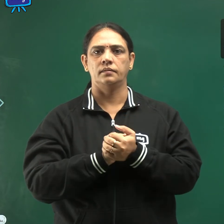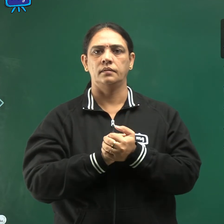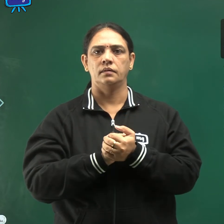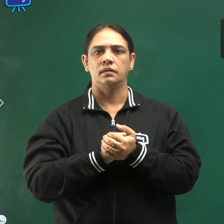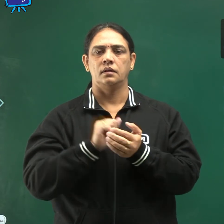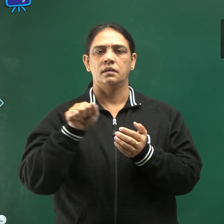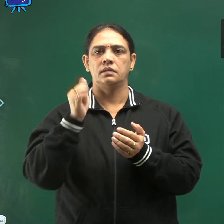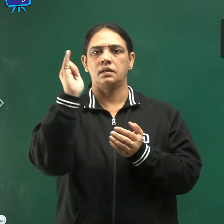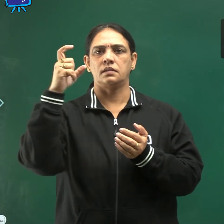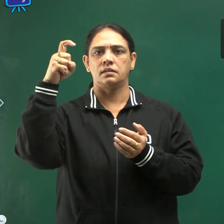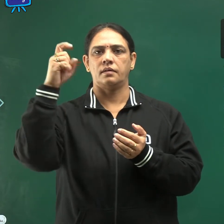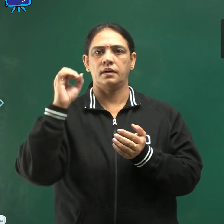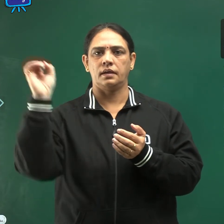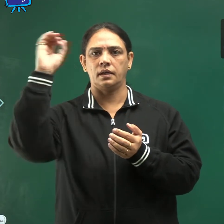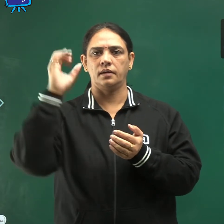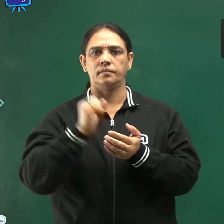67 डिग्री